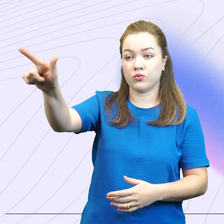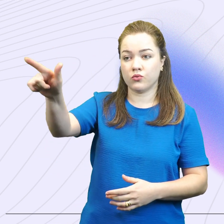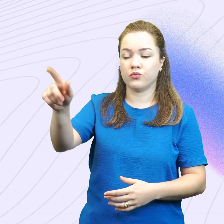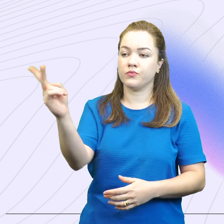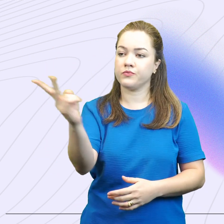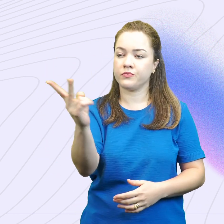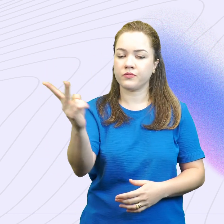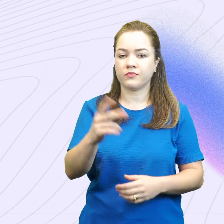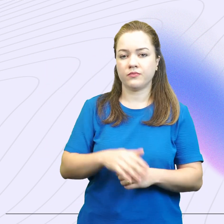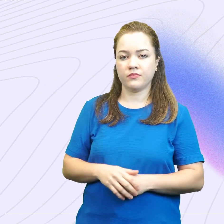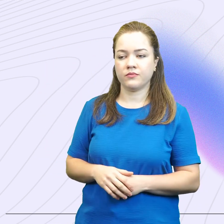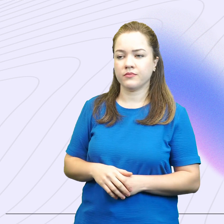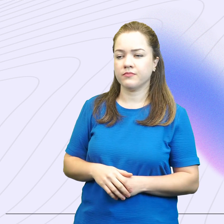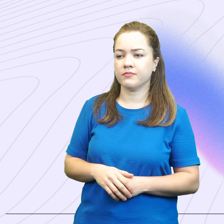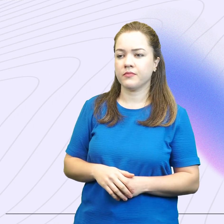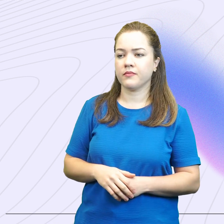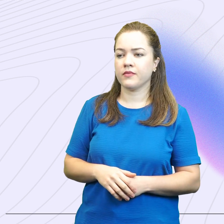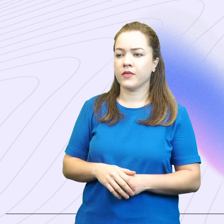irmão dele.